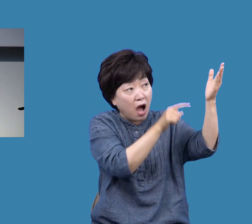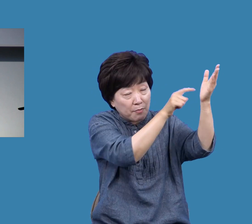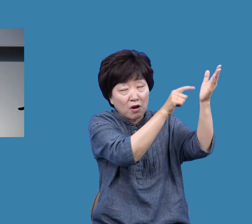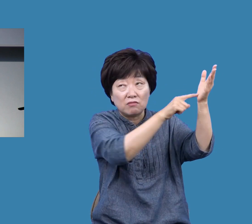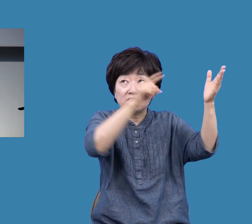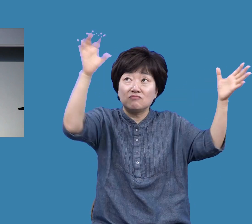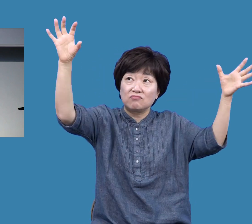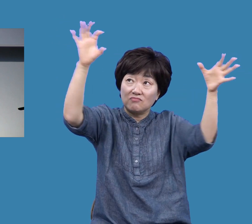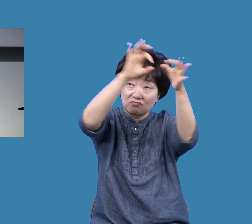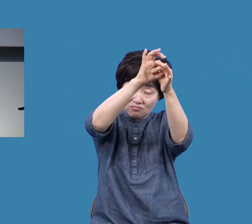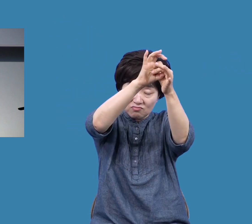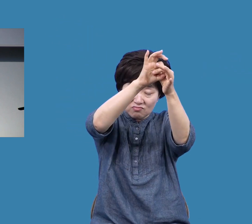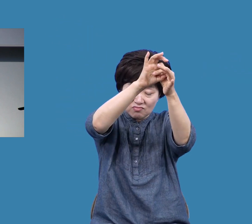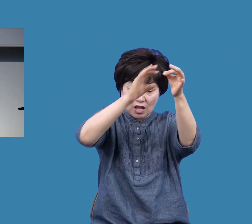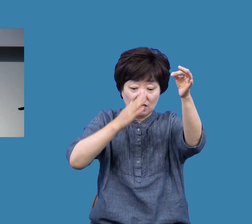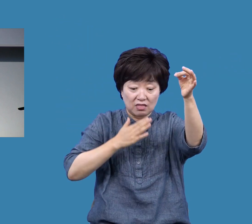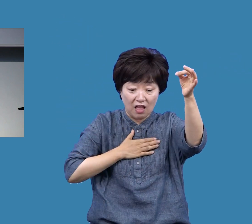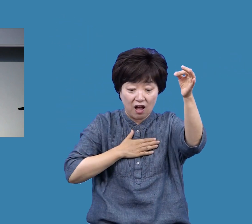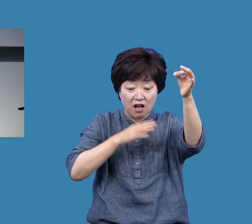여기 세우셨을 거예요.